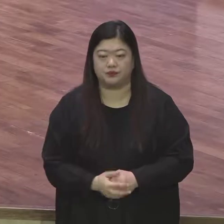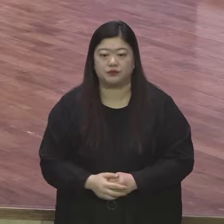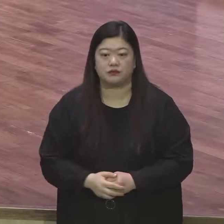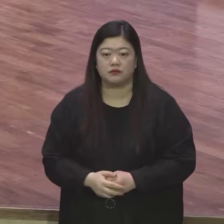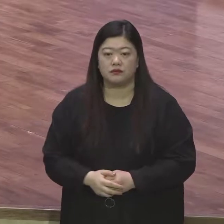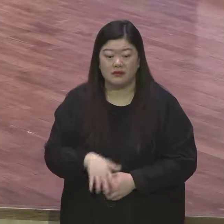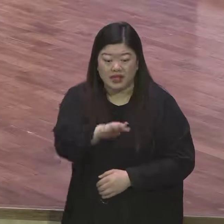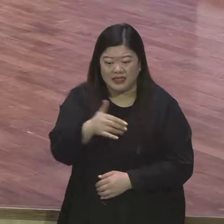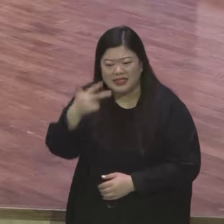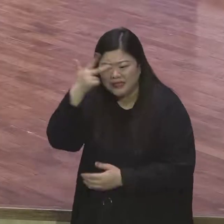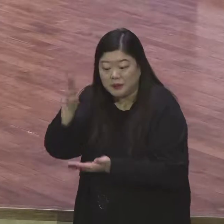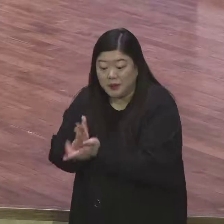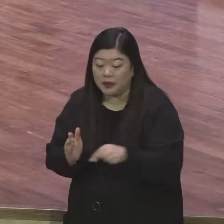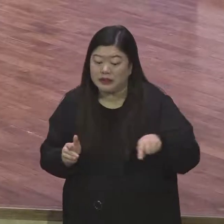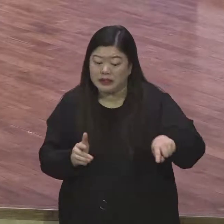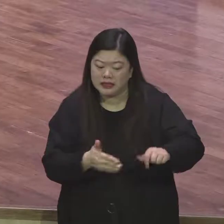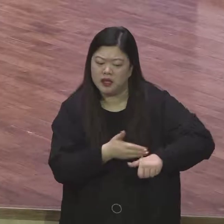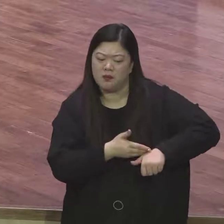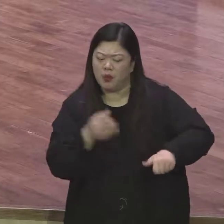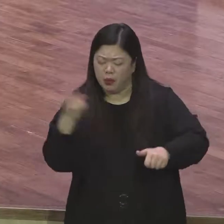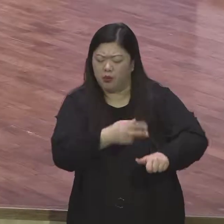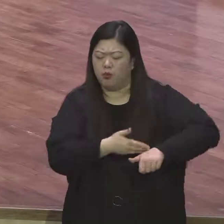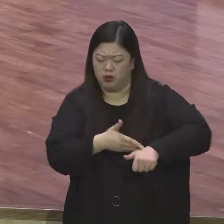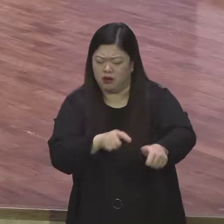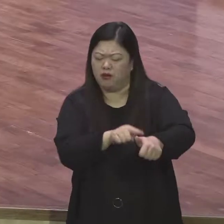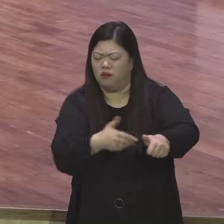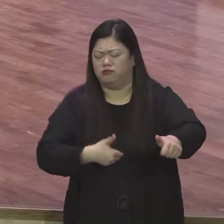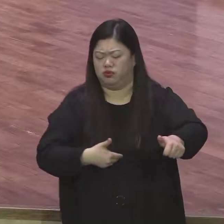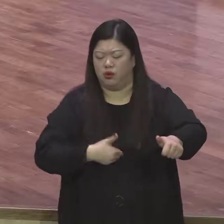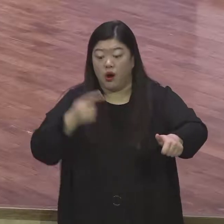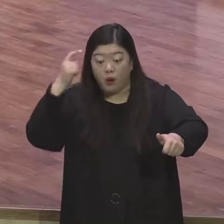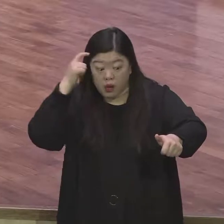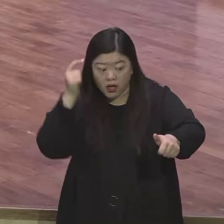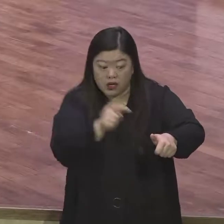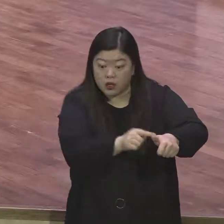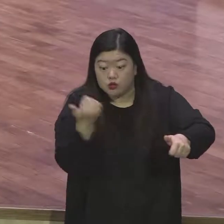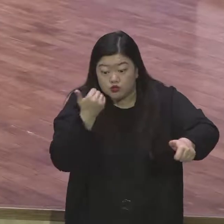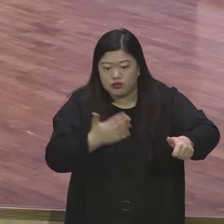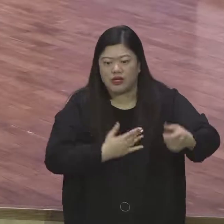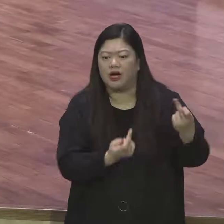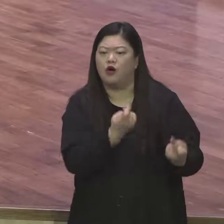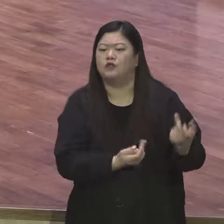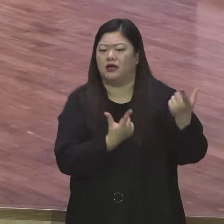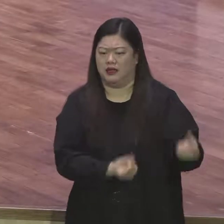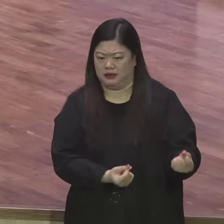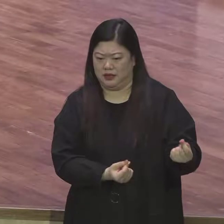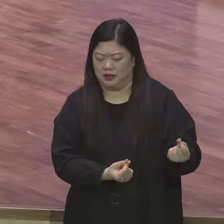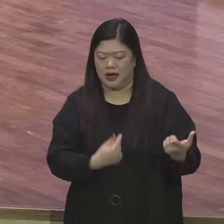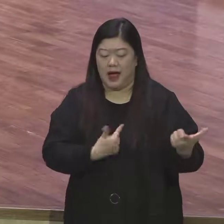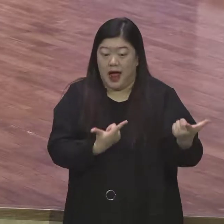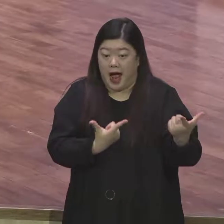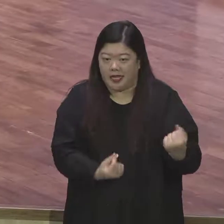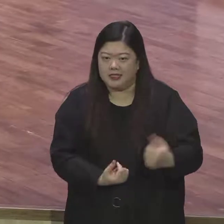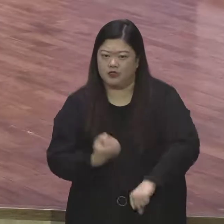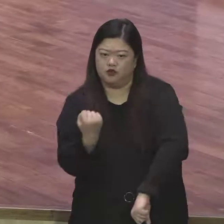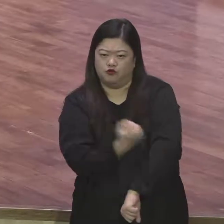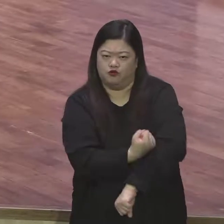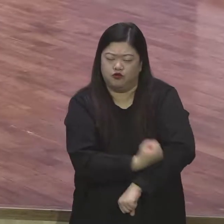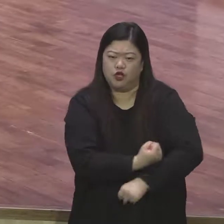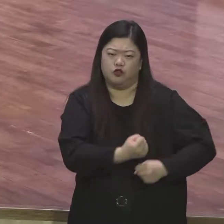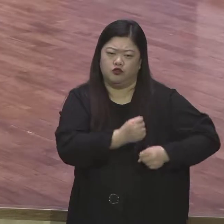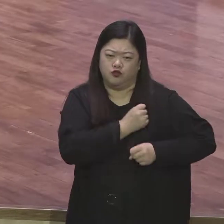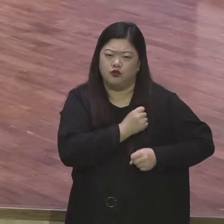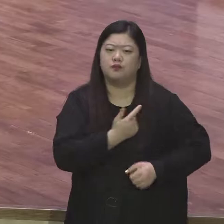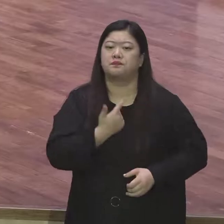에바브로디도를 내게 보내는 것이 필요한 줄로 생각하노니 그는 나의 형제요 함께 수고하고 함께 군사된